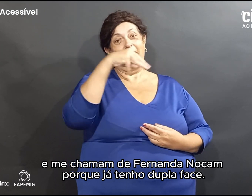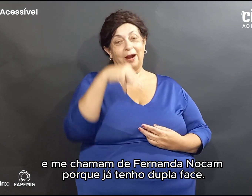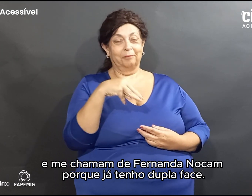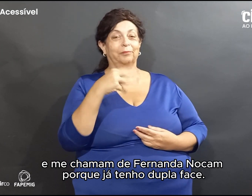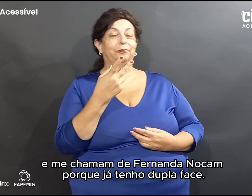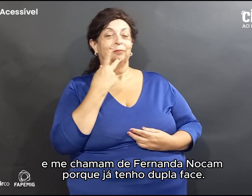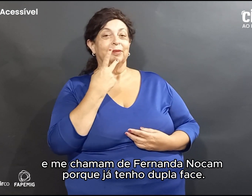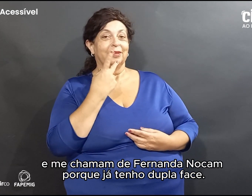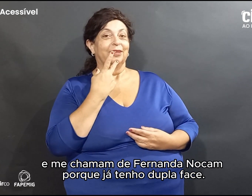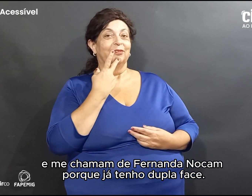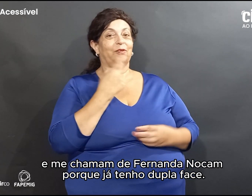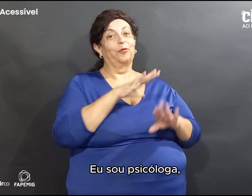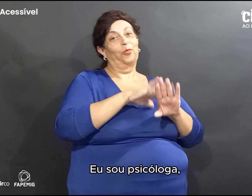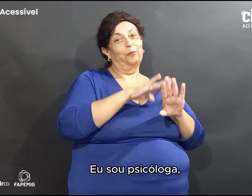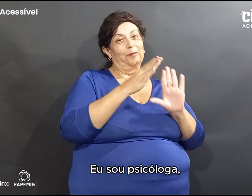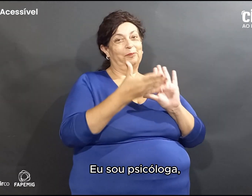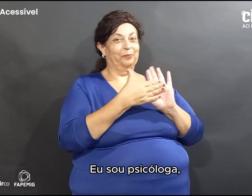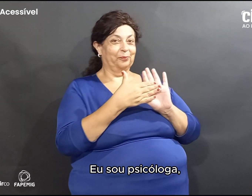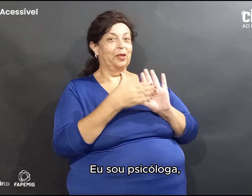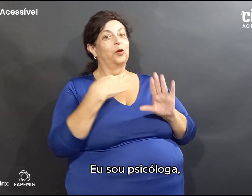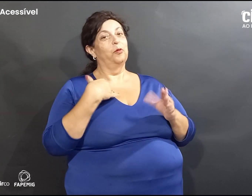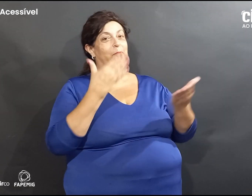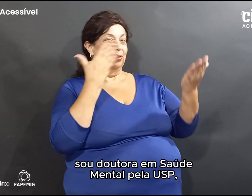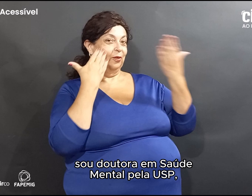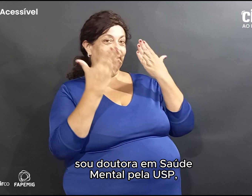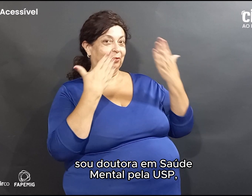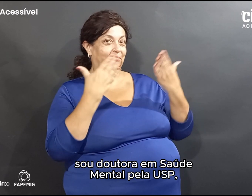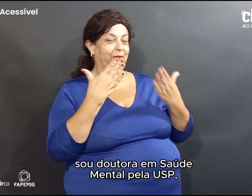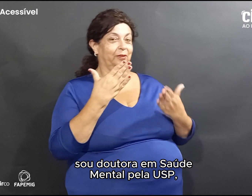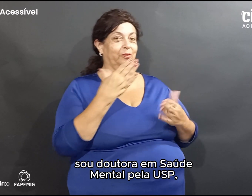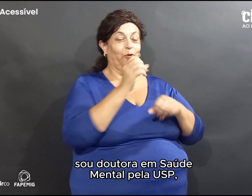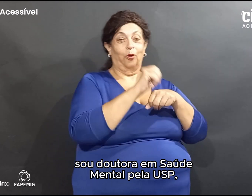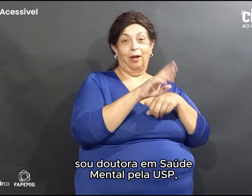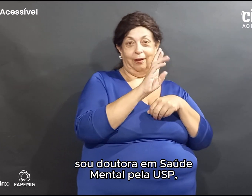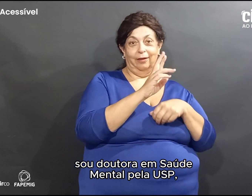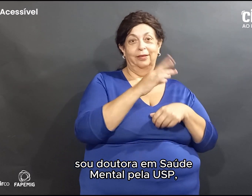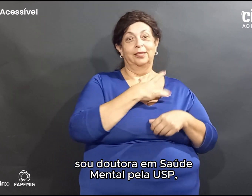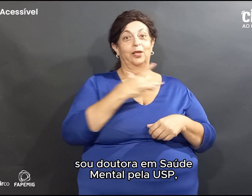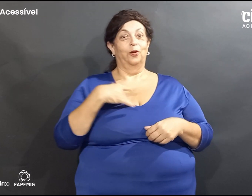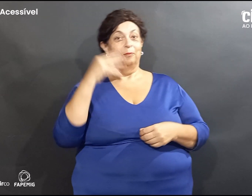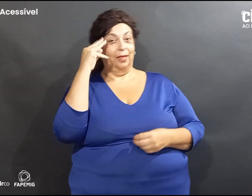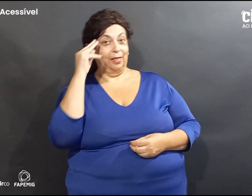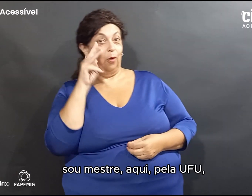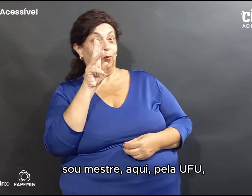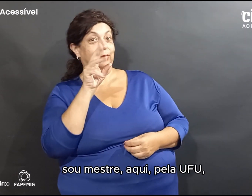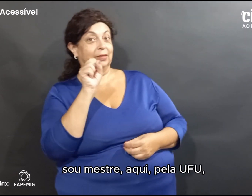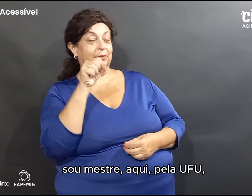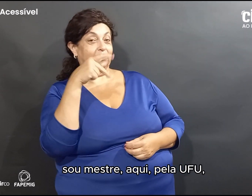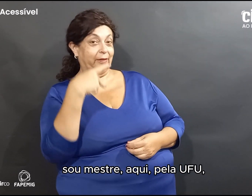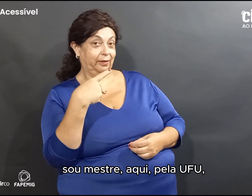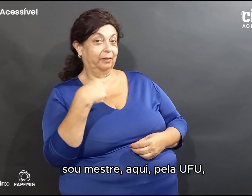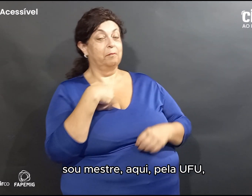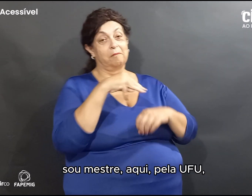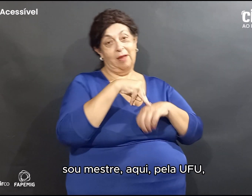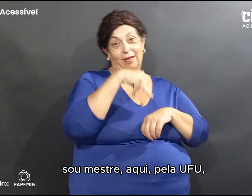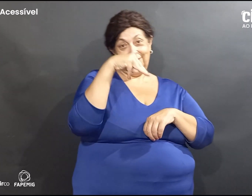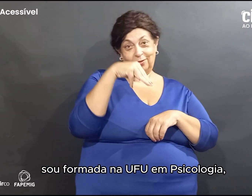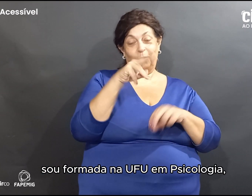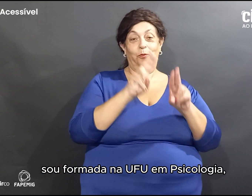dupla face aí, né? Eu sou psicóloga, sou doutora em saúde mental pela USP, sou mestre aqui pela UFO, sou formada